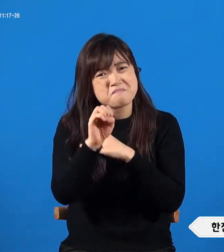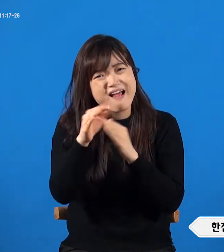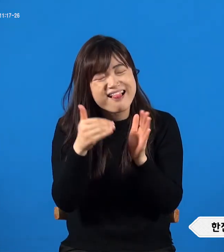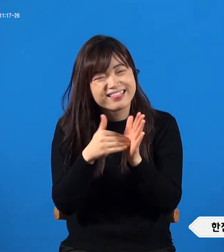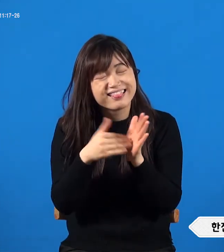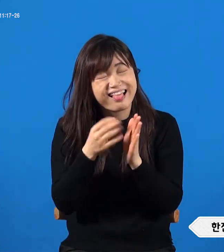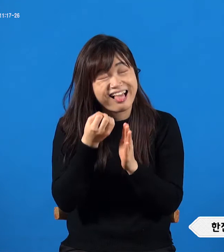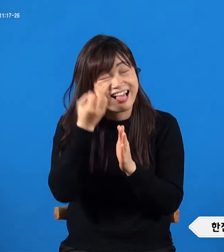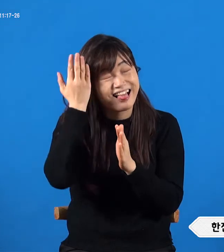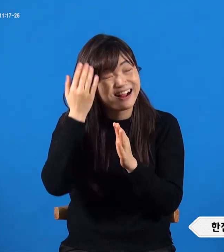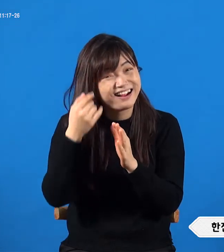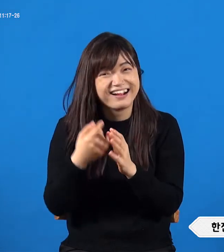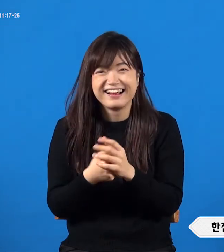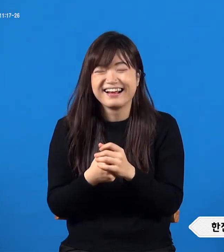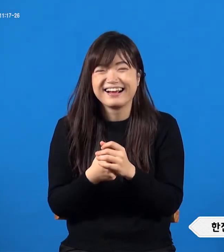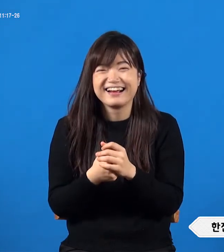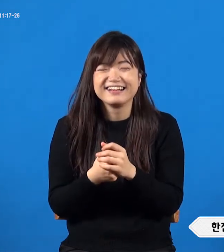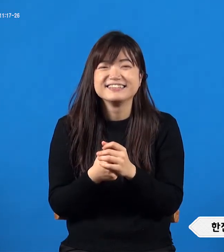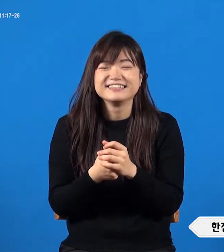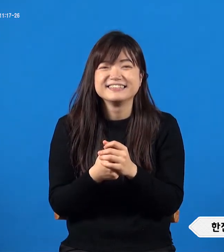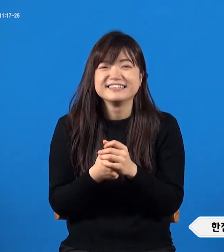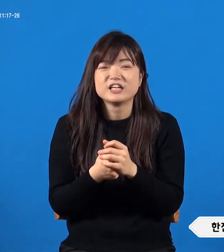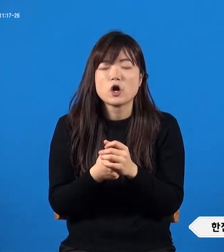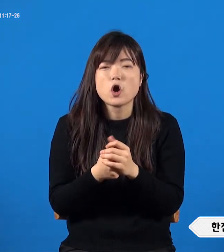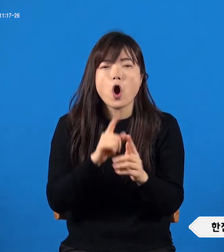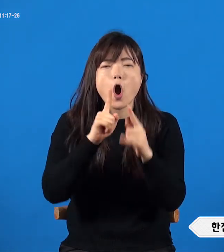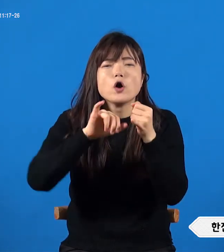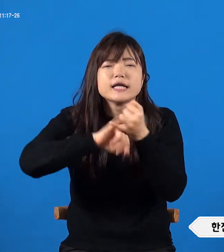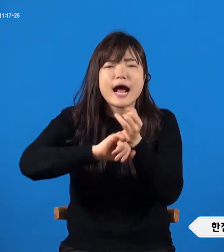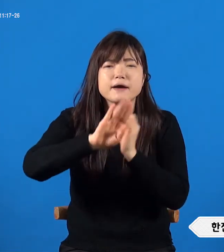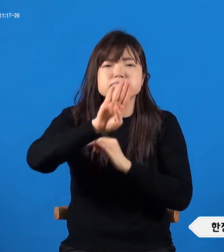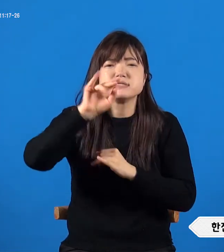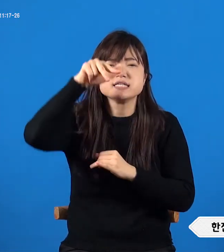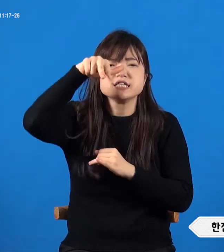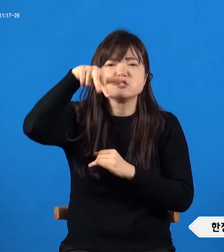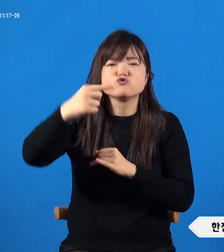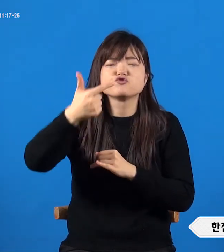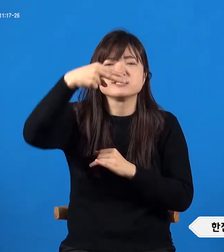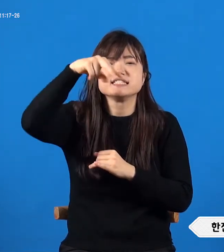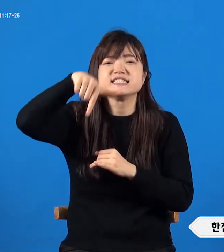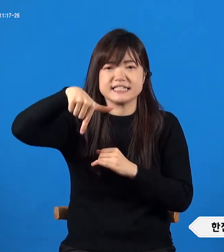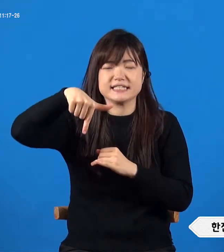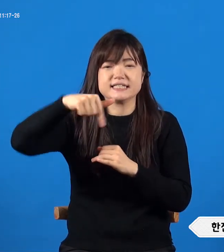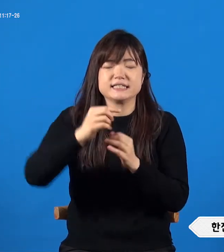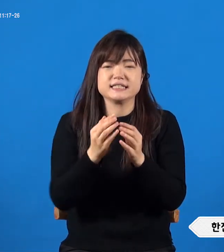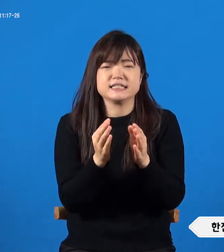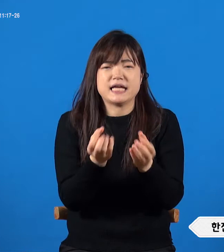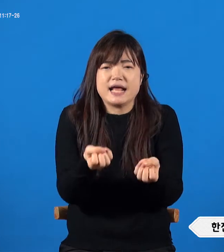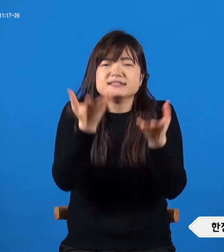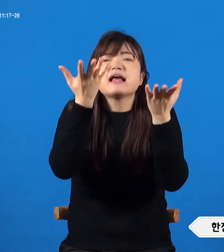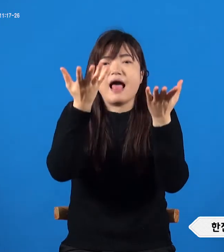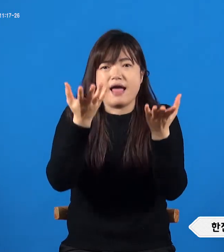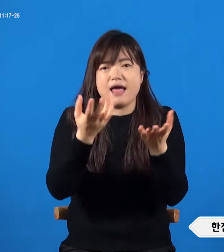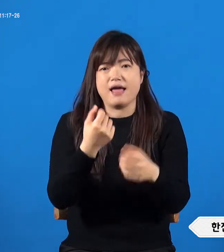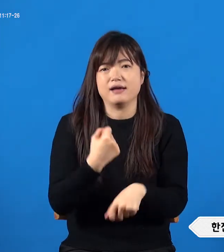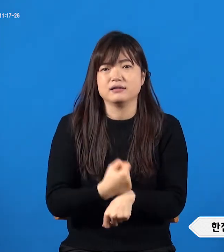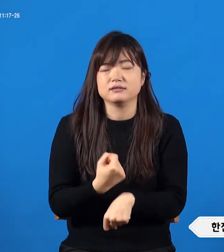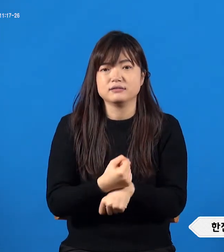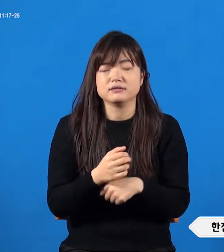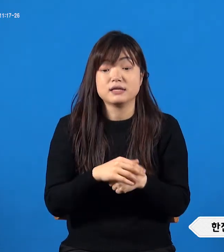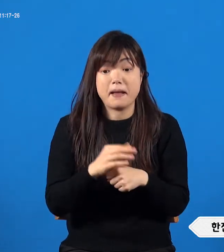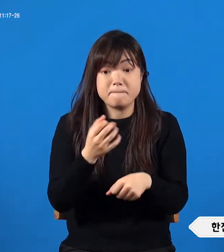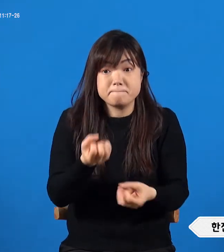금방 말했는데 또 모르십니까? 언약 비준식이라고 했지요. 예. 자,